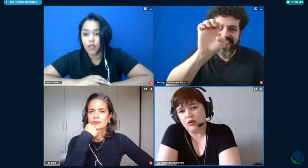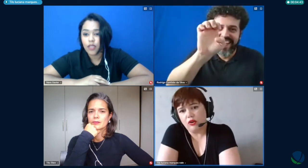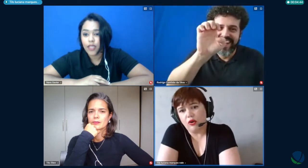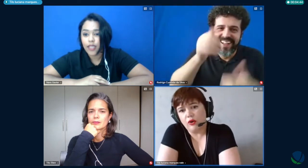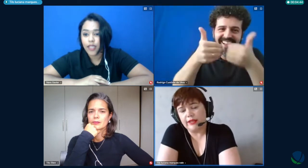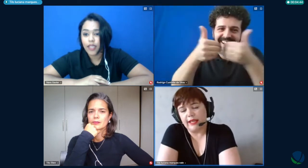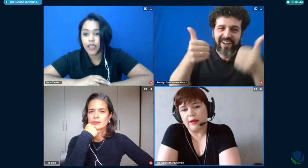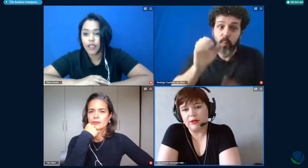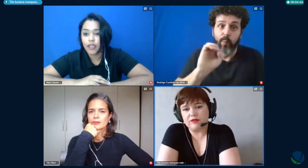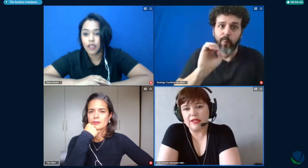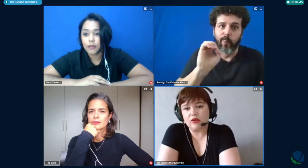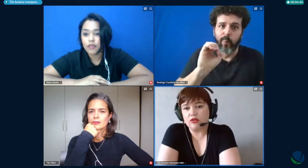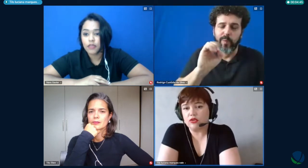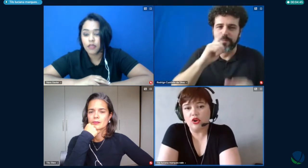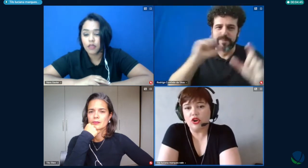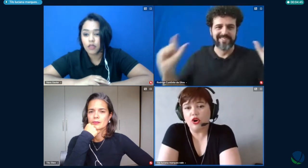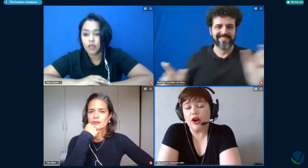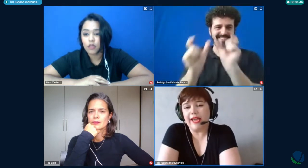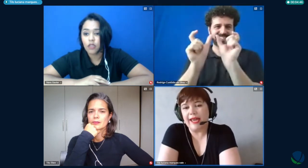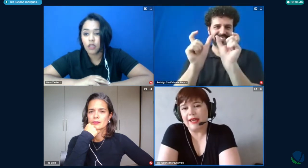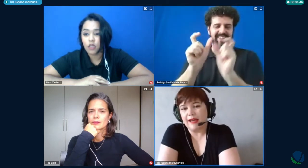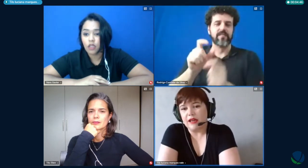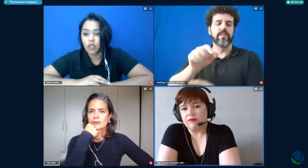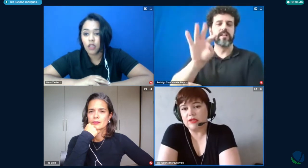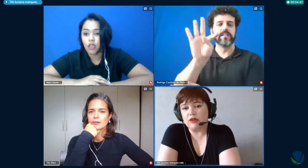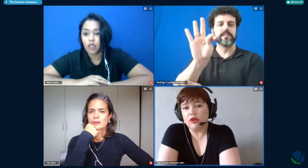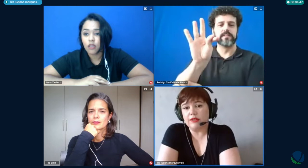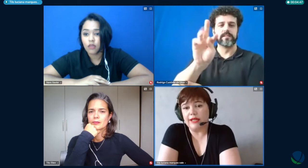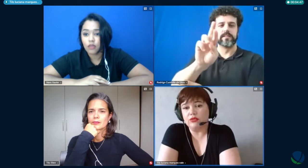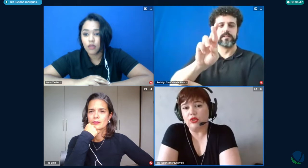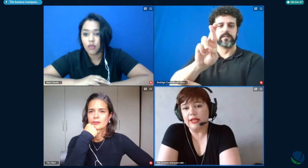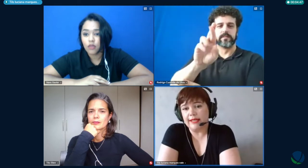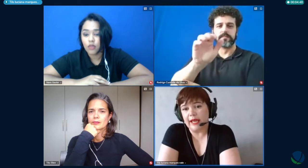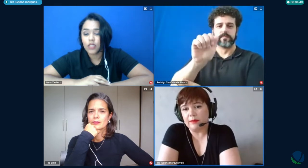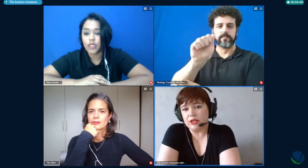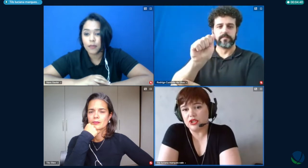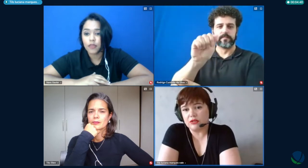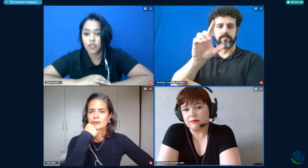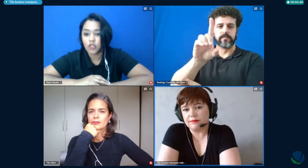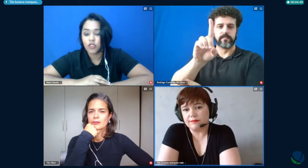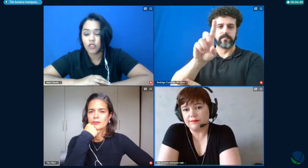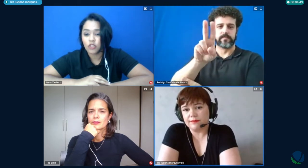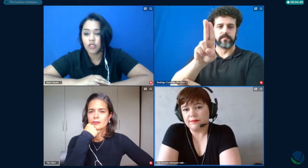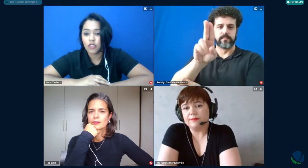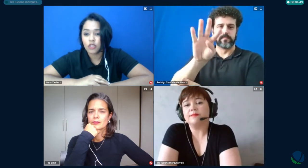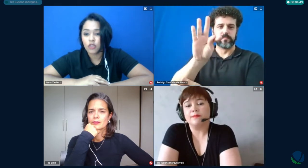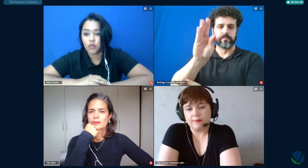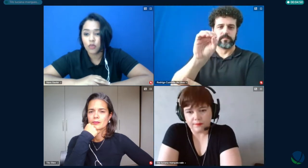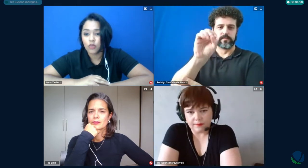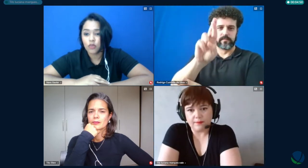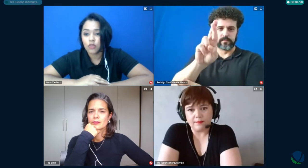tradutor ou intérprete? Você não colocou E, você colocou tradutor e intérprete.